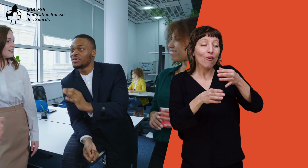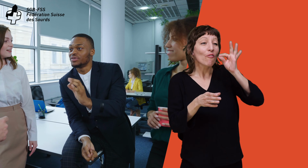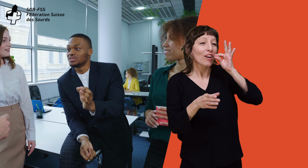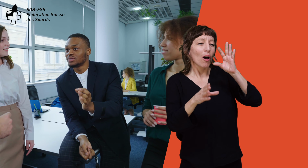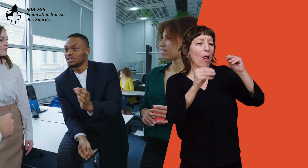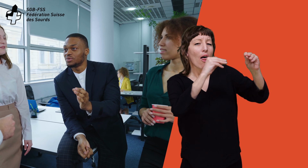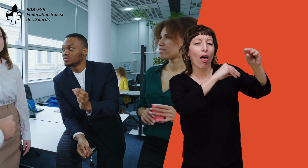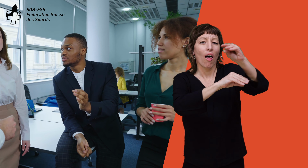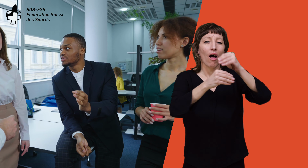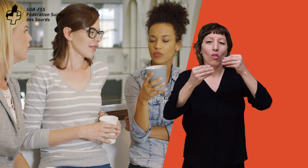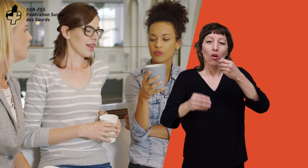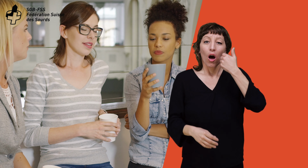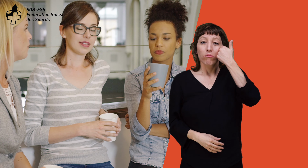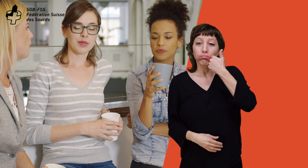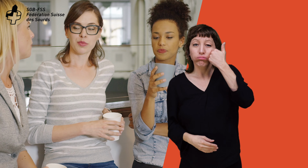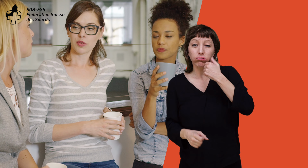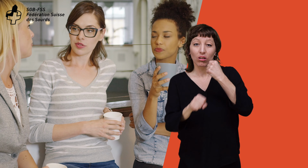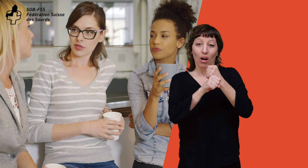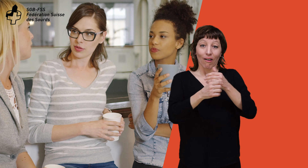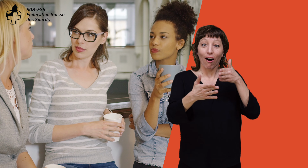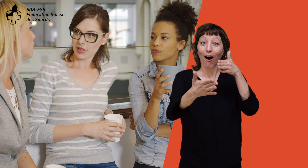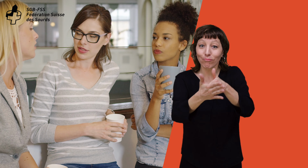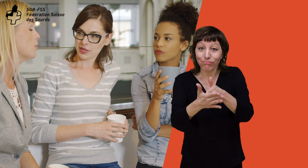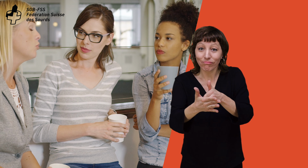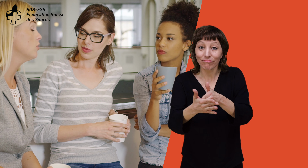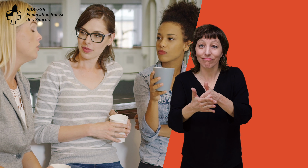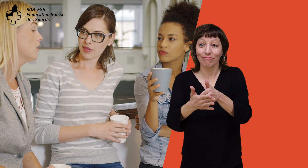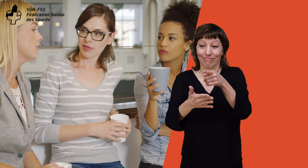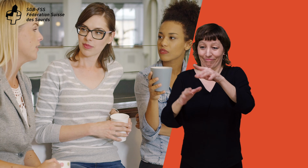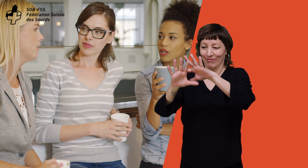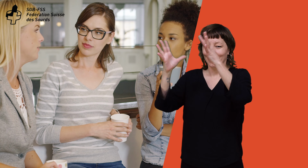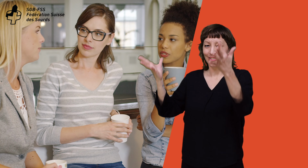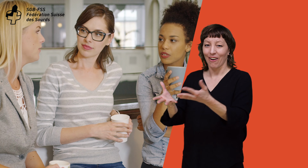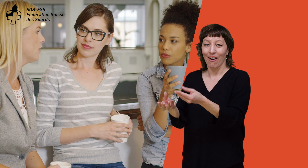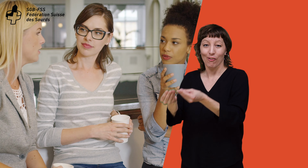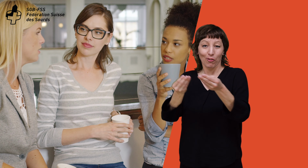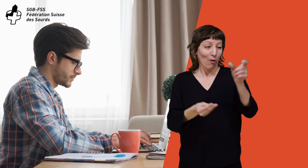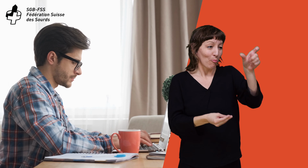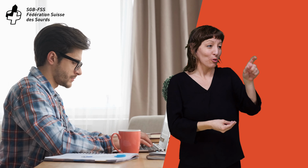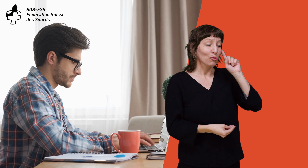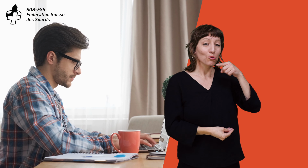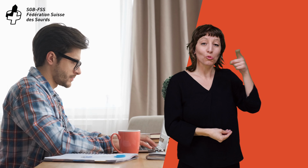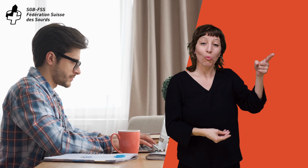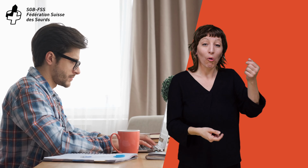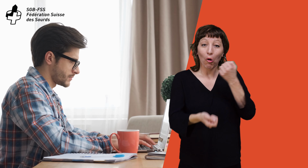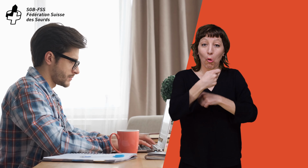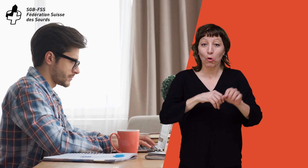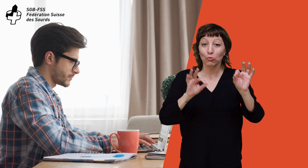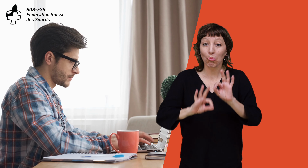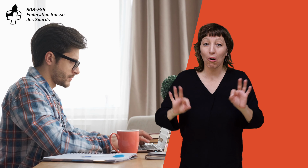d'un café de tes collègues de travail t'a empêché de travailler ? Tout cela ne dérange pas une personne sourde